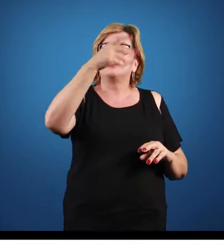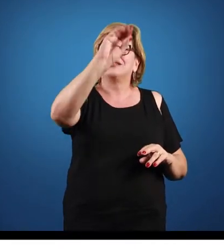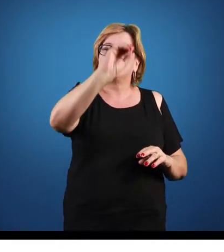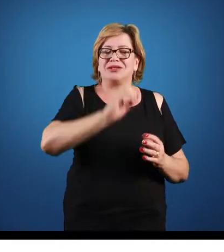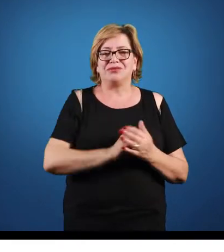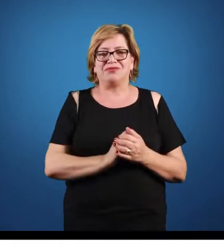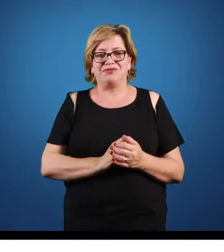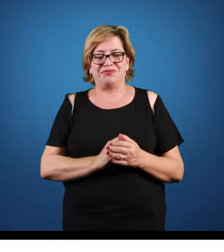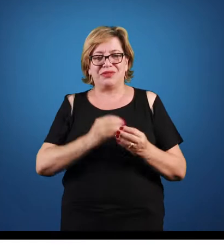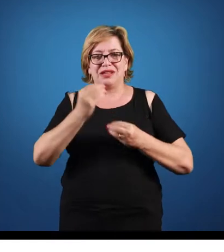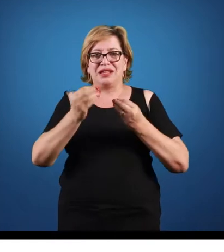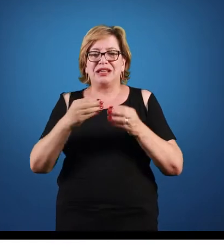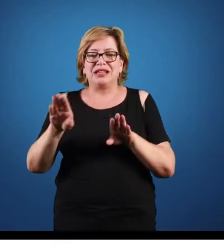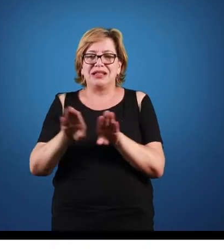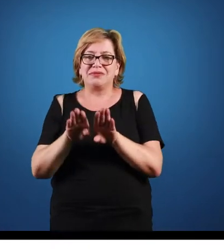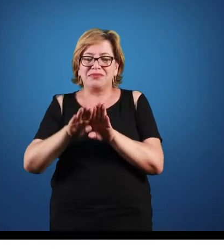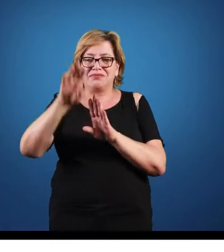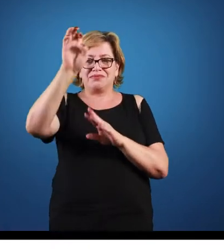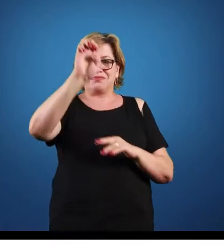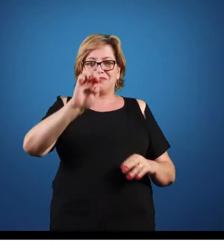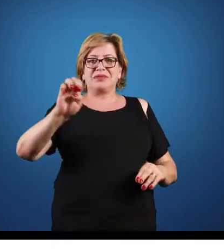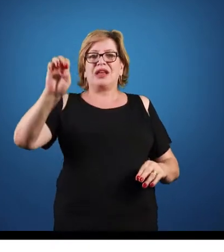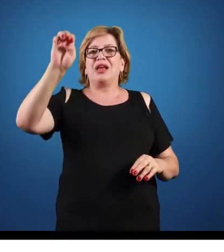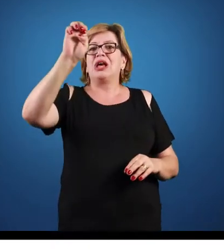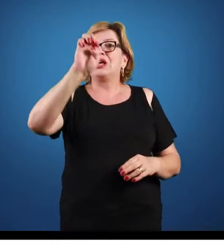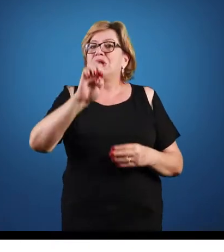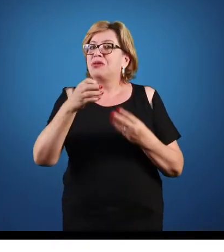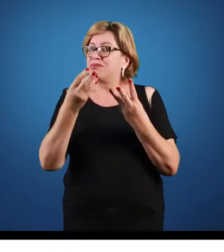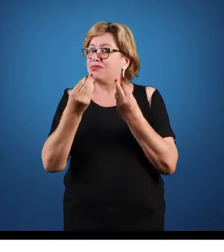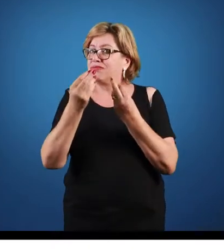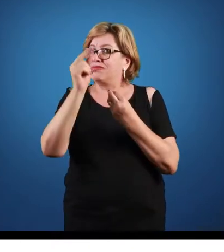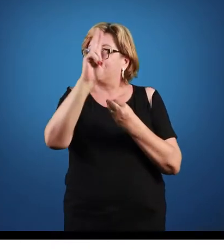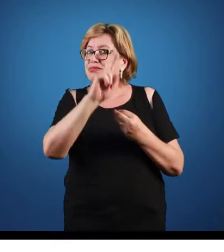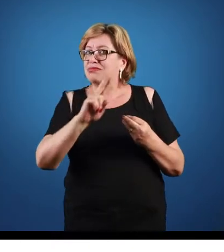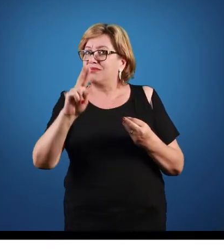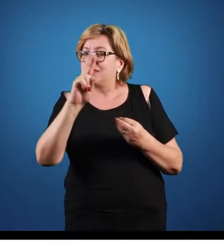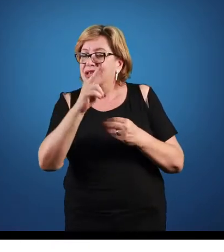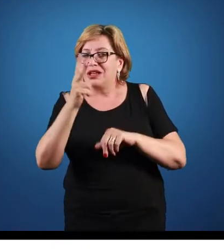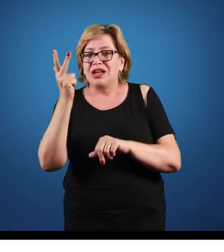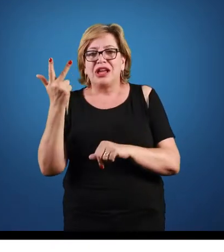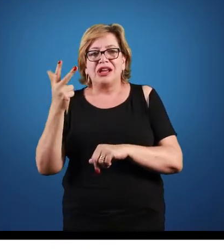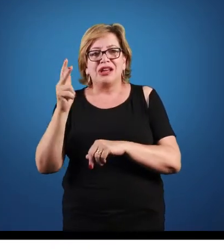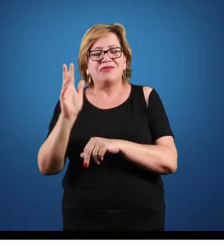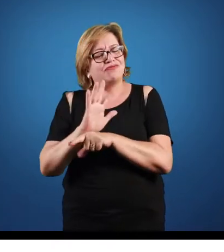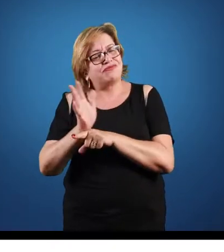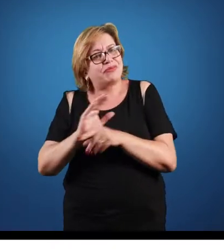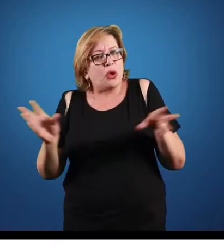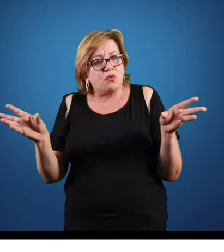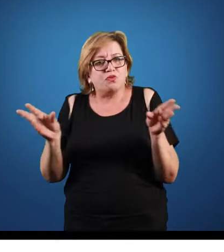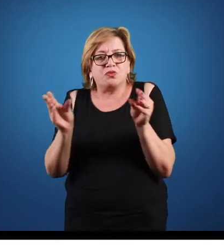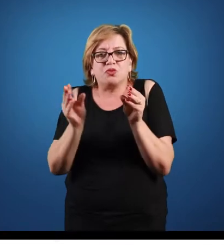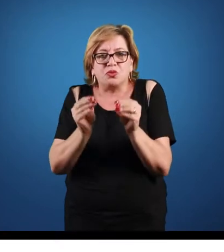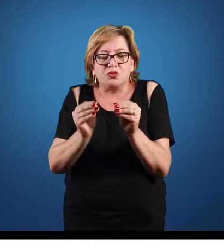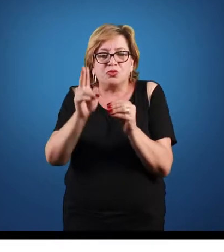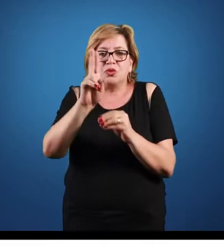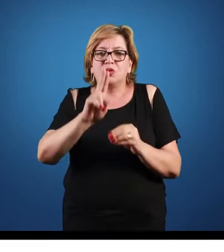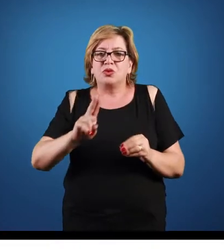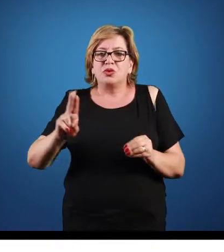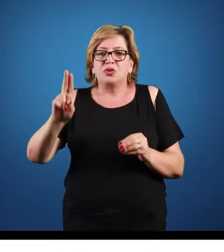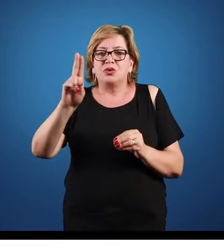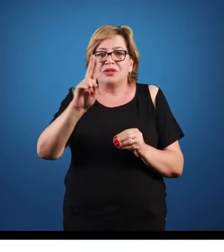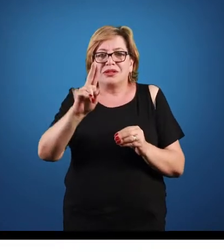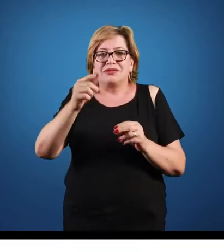que tenho na europa ainda é bem prática né pessoal mais curta metragem na europa atualmente usando essa técnica